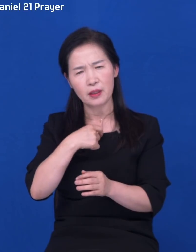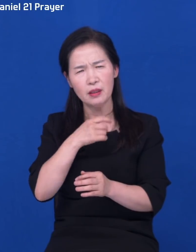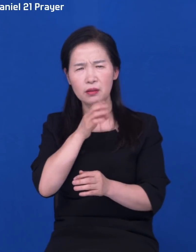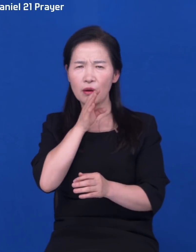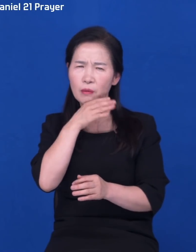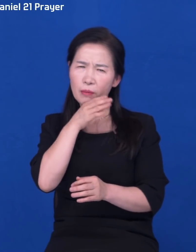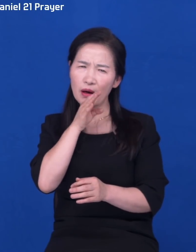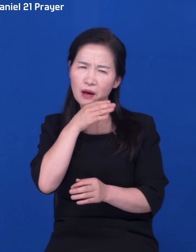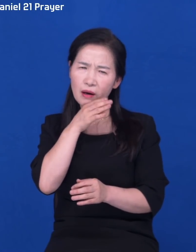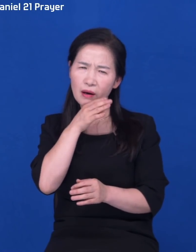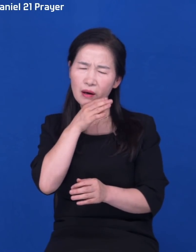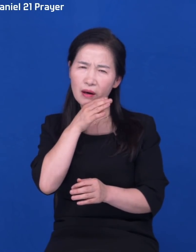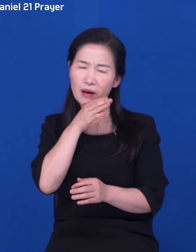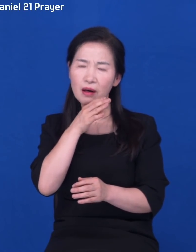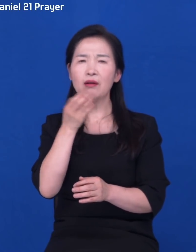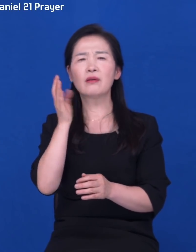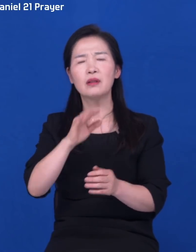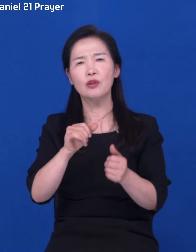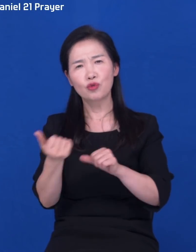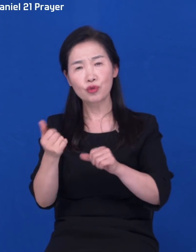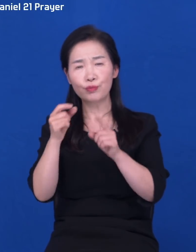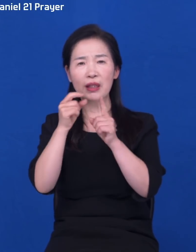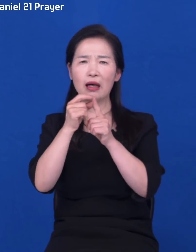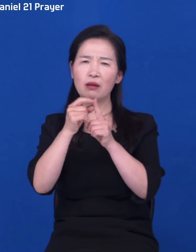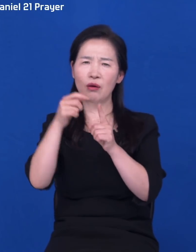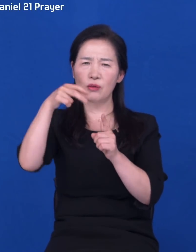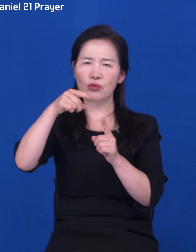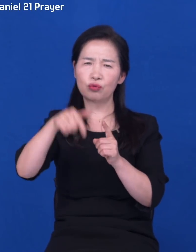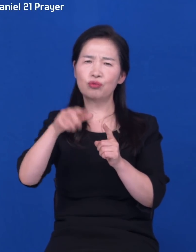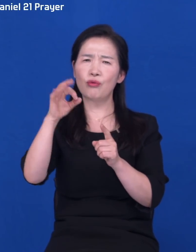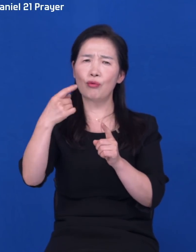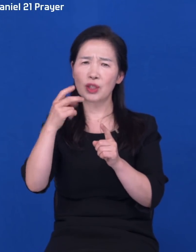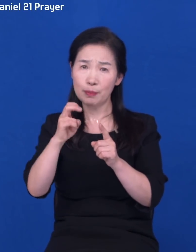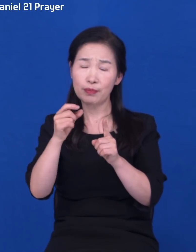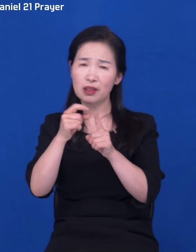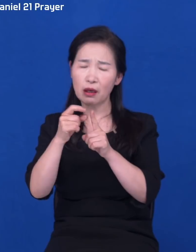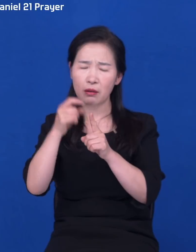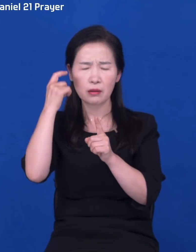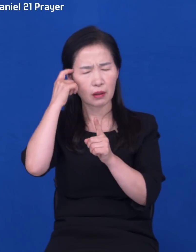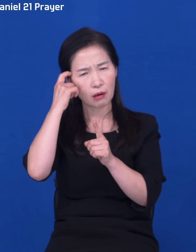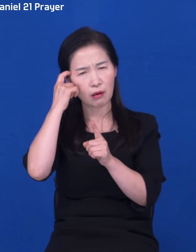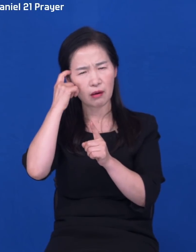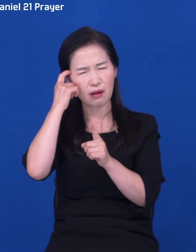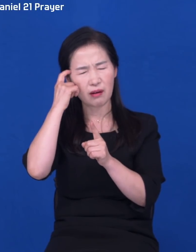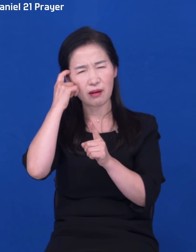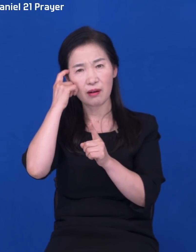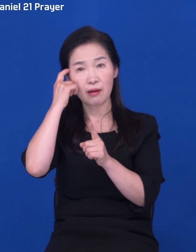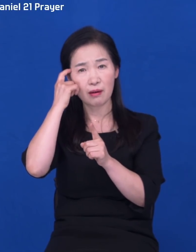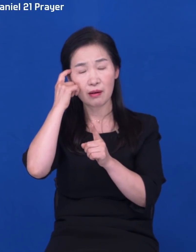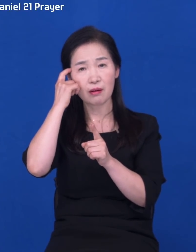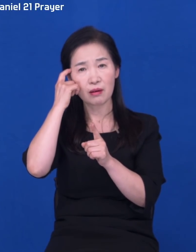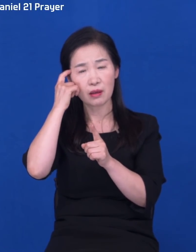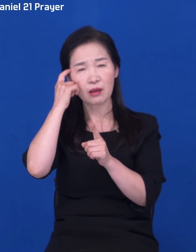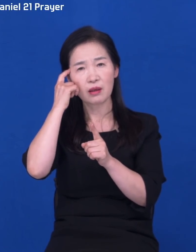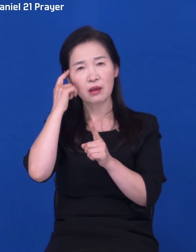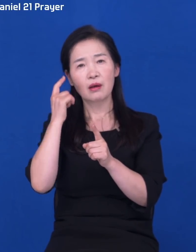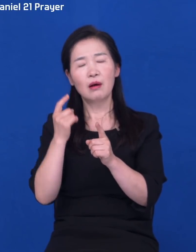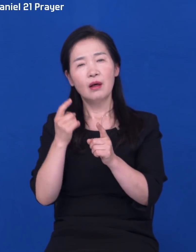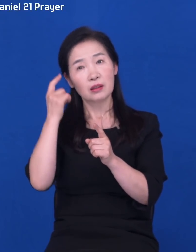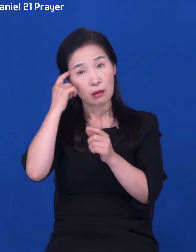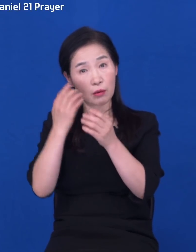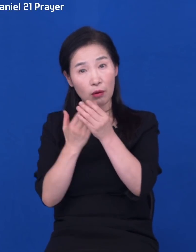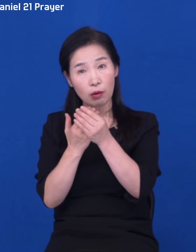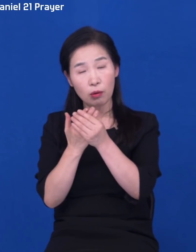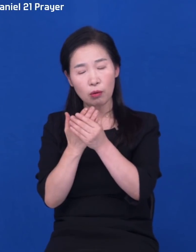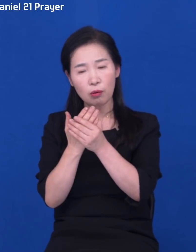그런데 죽음이란 단어는 생각을 해보게 됐는데 죽음이란 단어가 그냥 떠오르는 게 너무